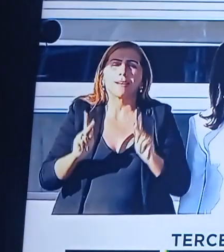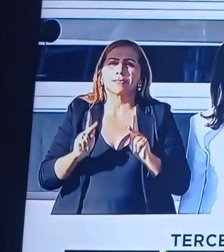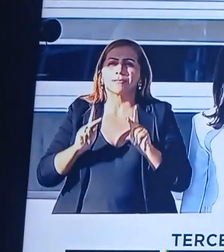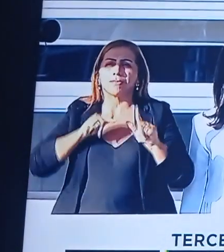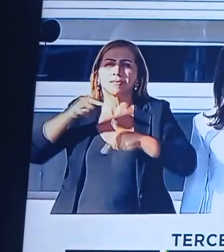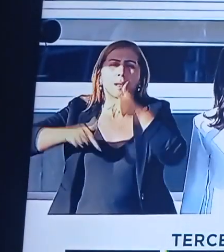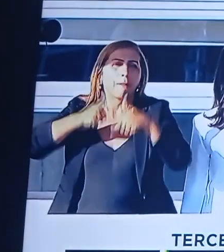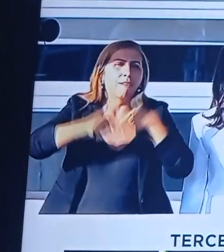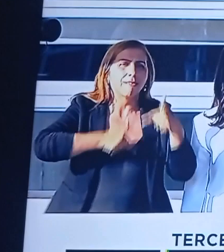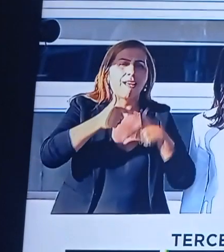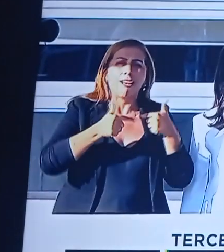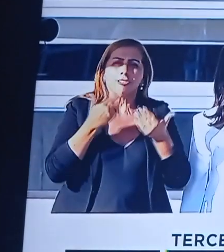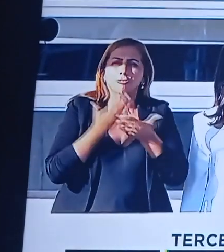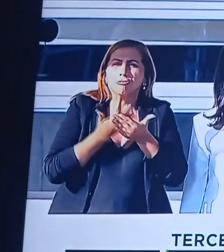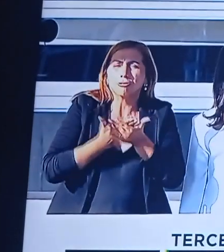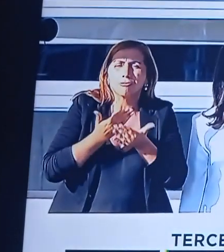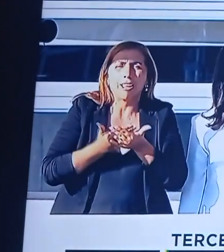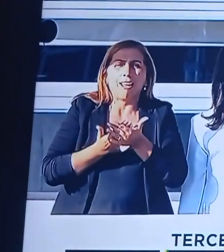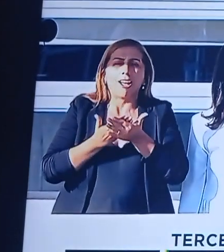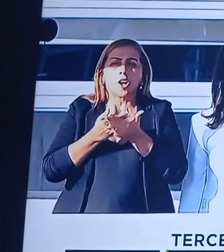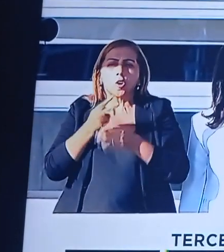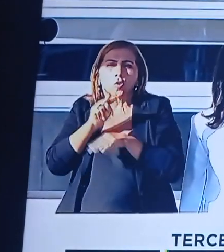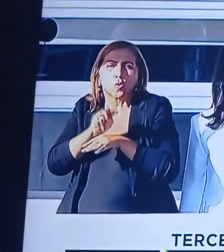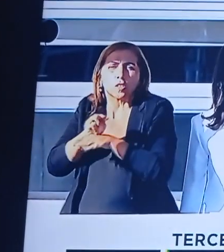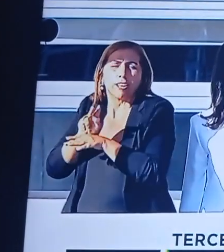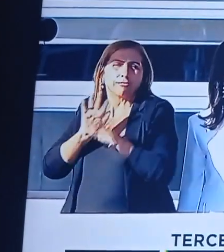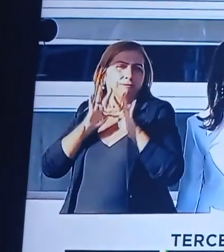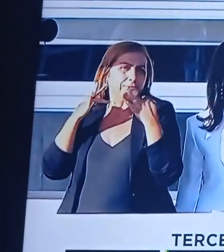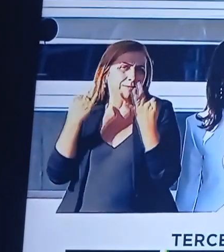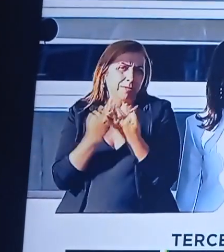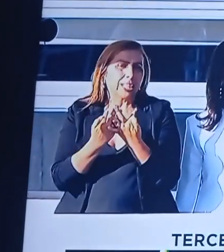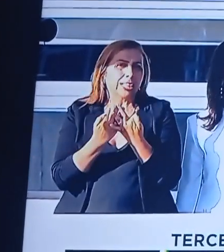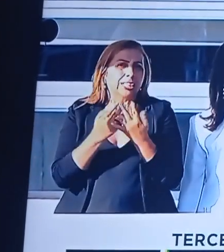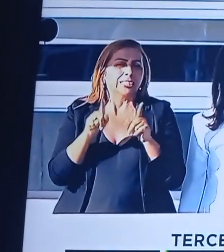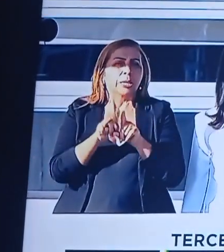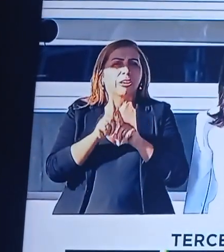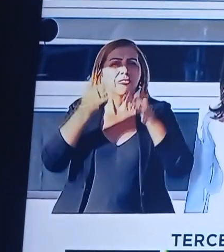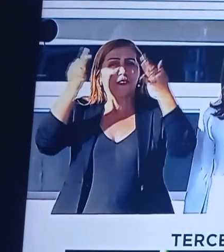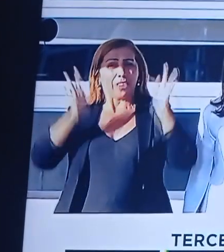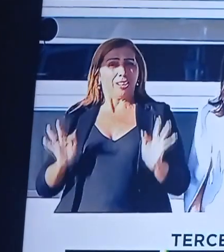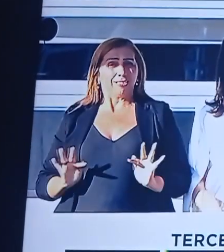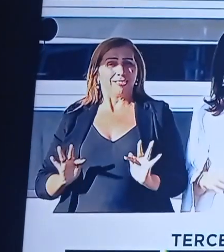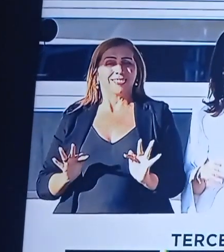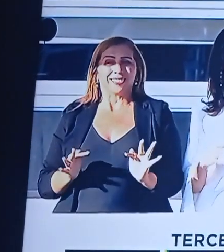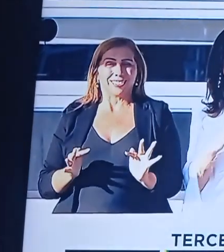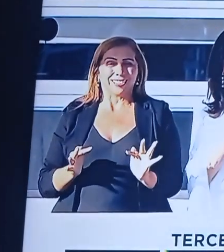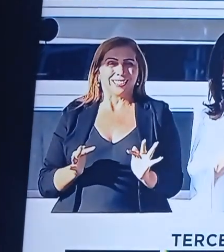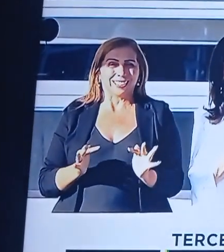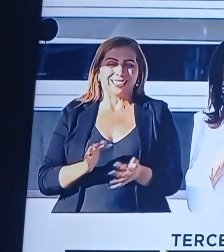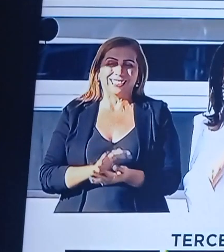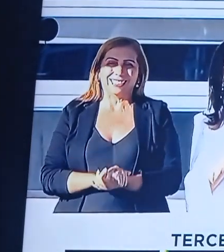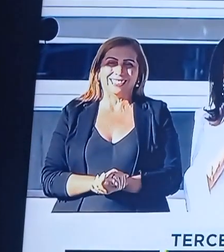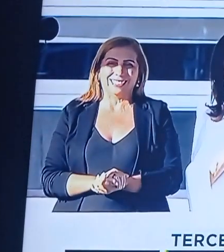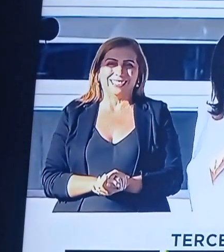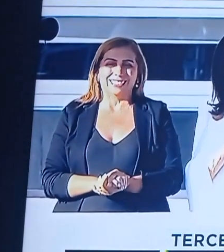trabalhar, estudar, cuidar da família e ser feliz.